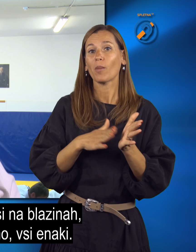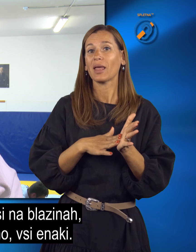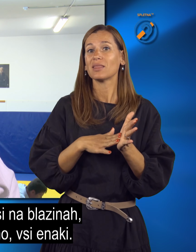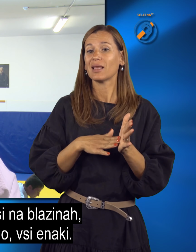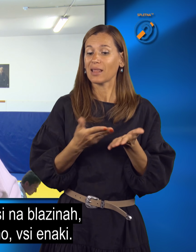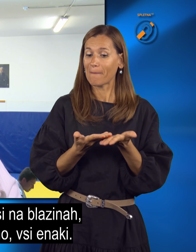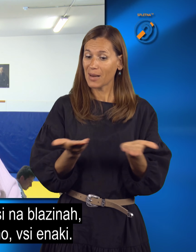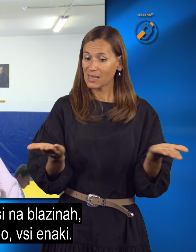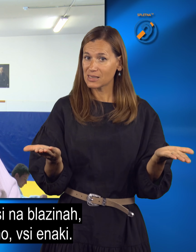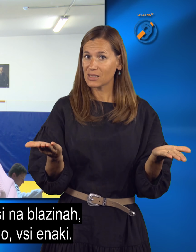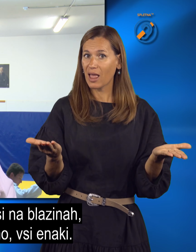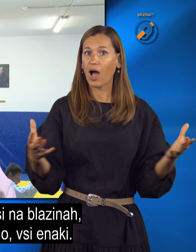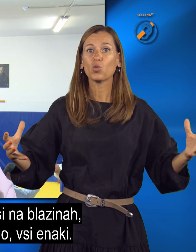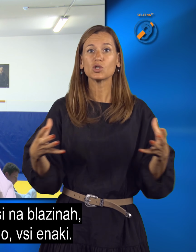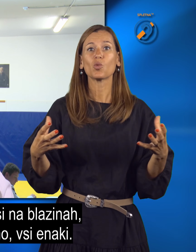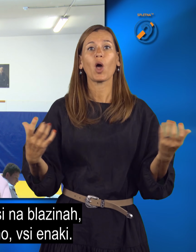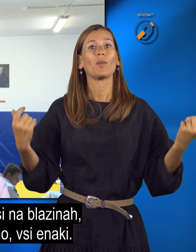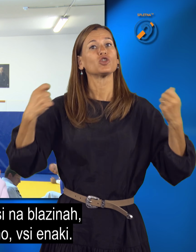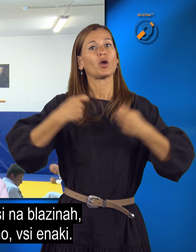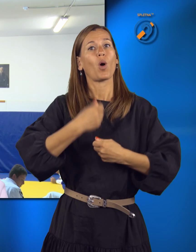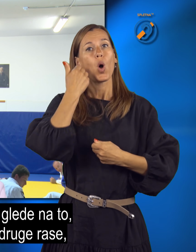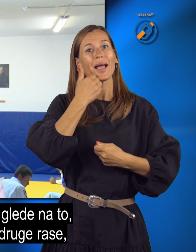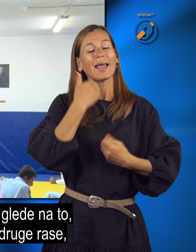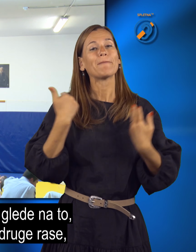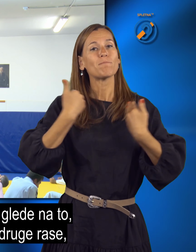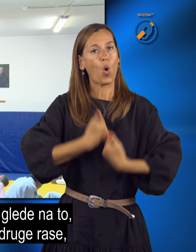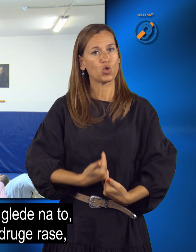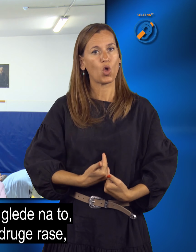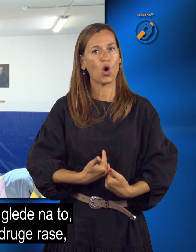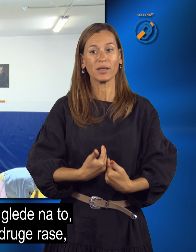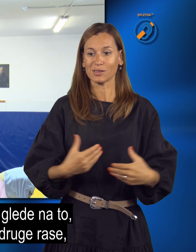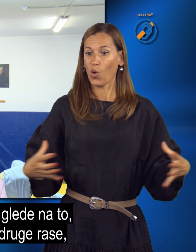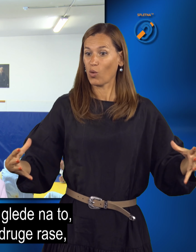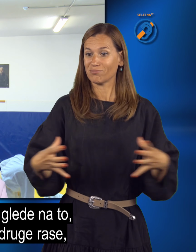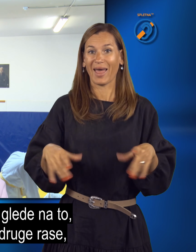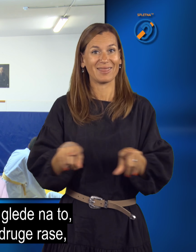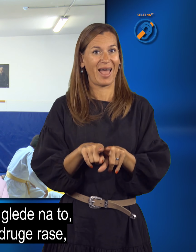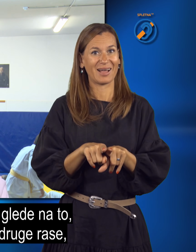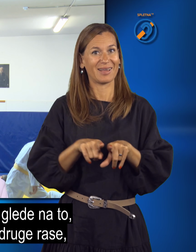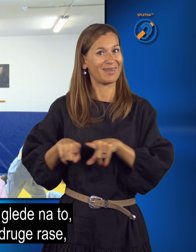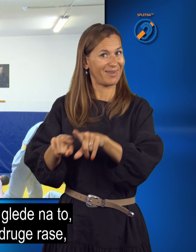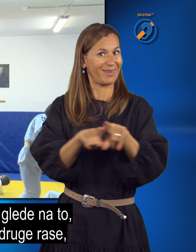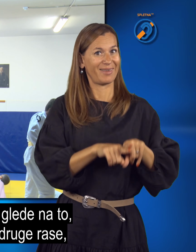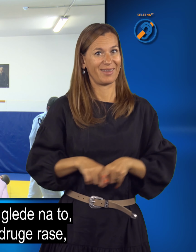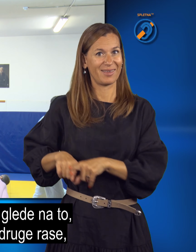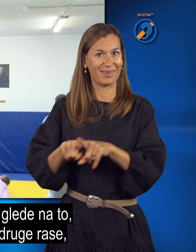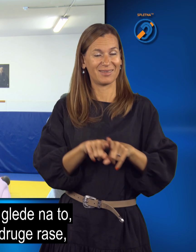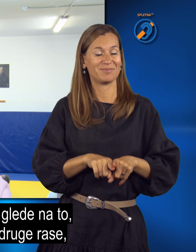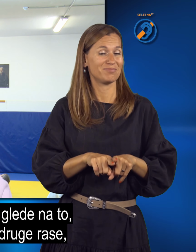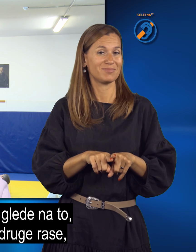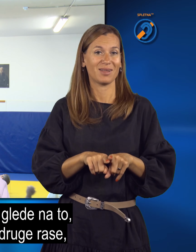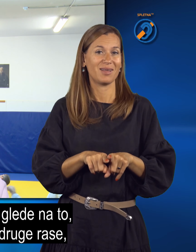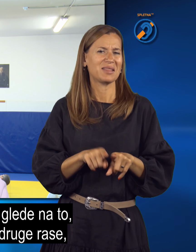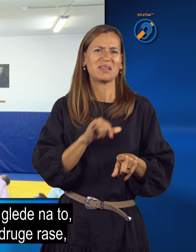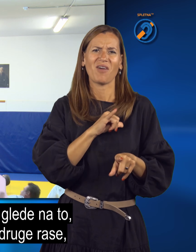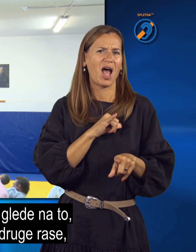na blazinah, ko si oblečemo kimono, vsi enaki in nas dela enake. To pomeni, ne glede na to,